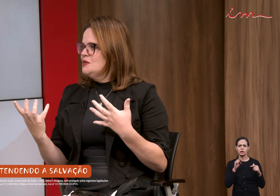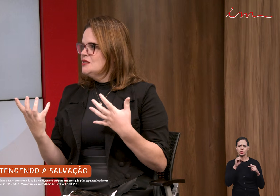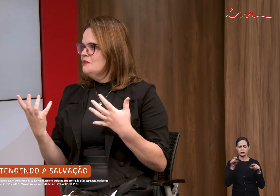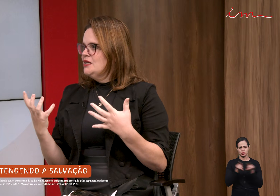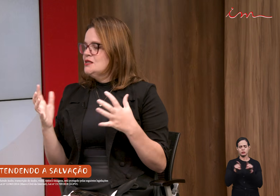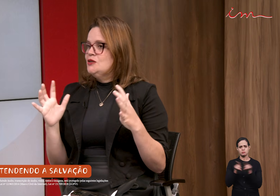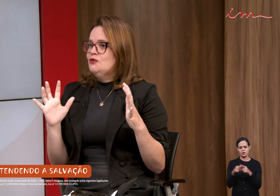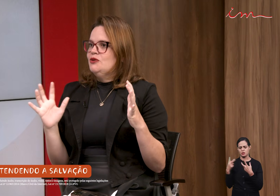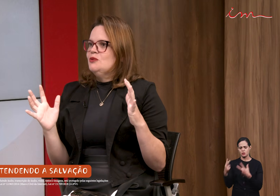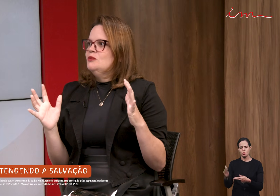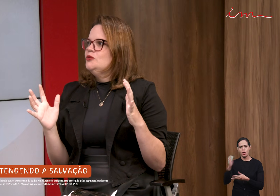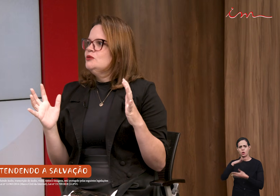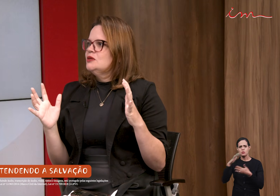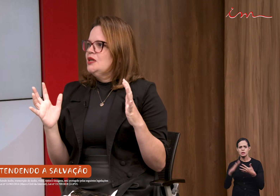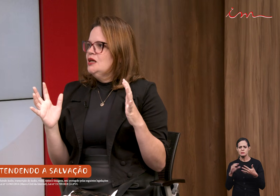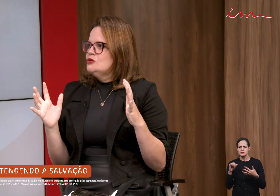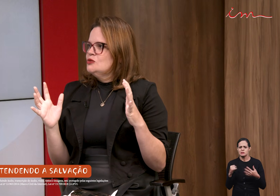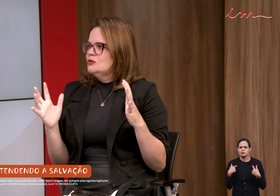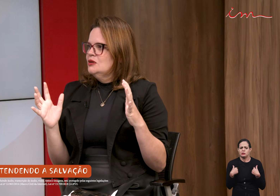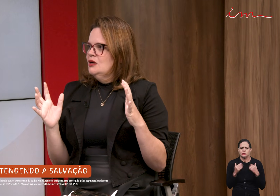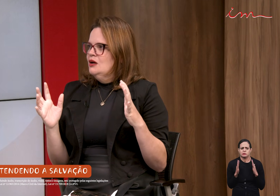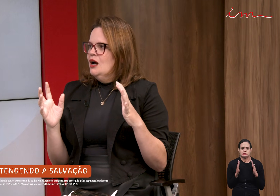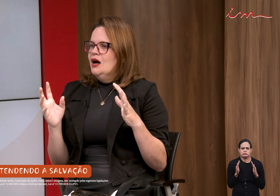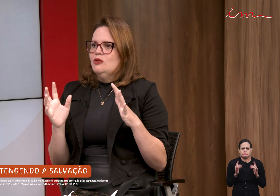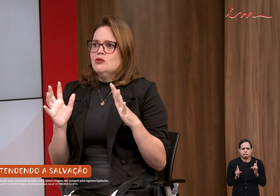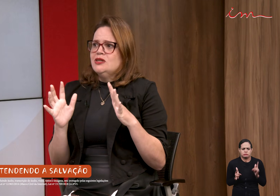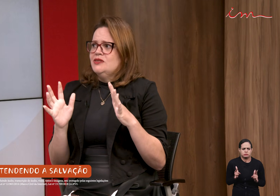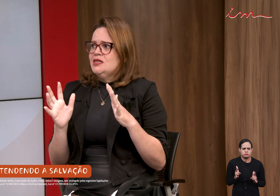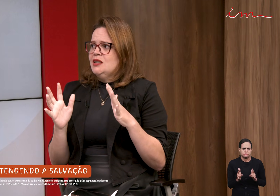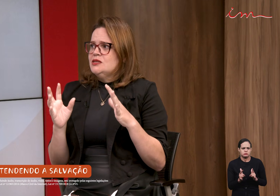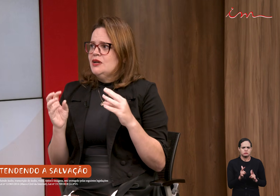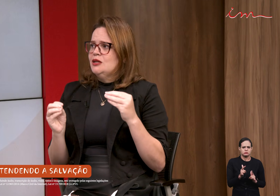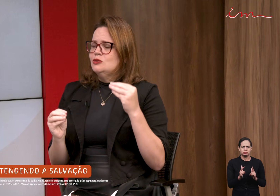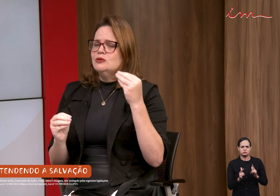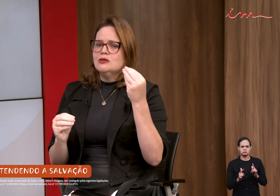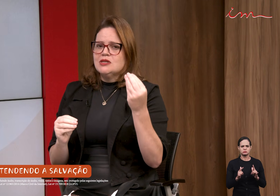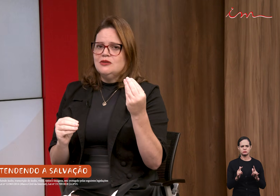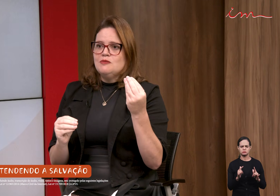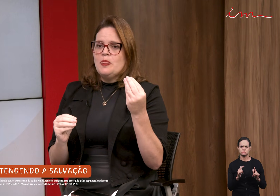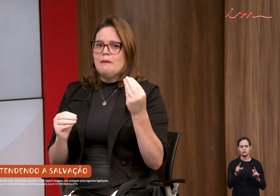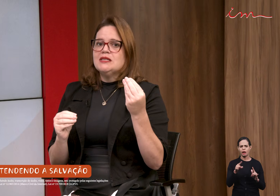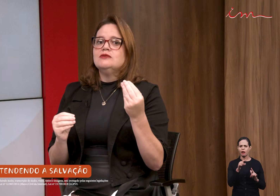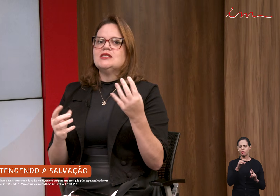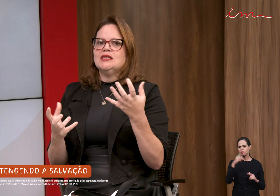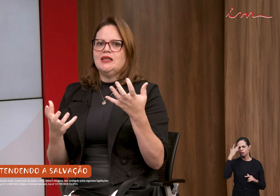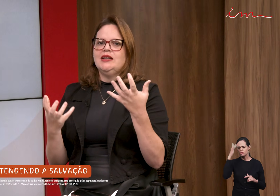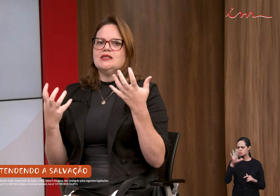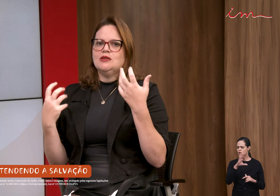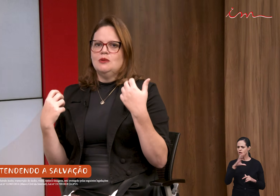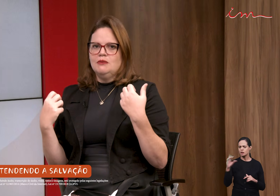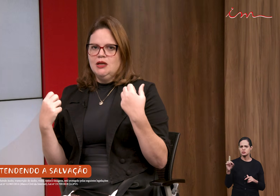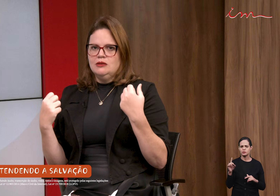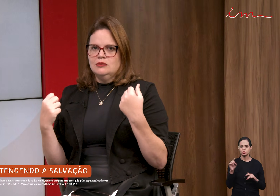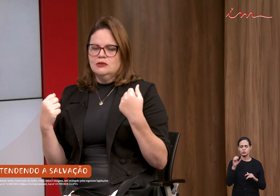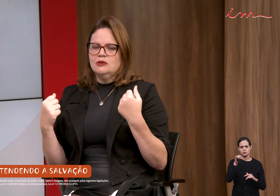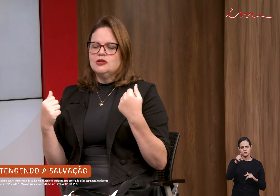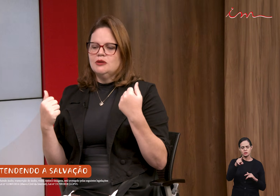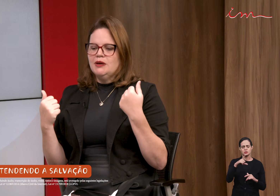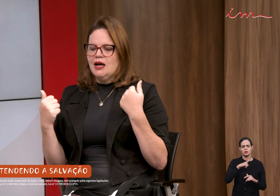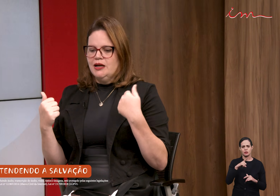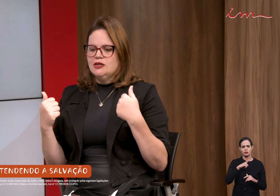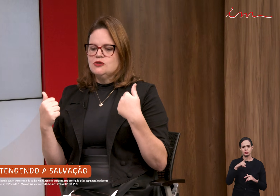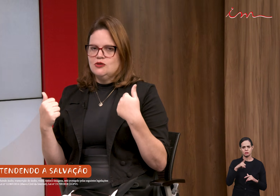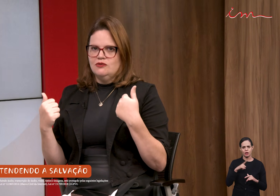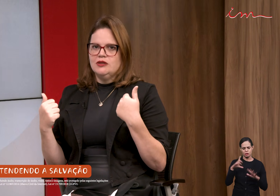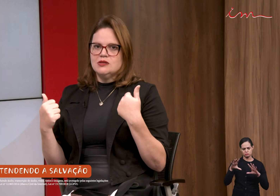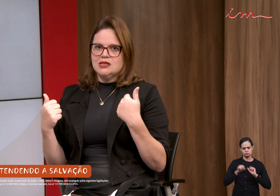Assim na Libras também, se eu fico muito tenso, eu não sei fazer classificador, não sei. Mas se você tem esse domínio, lógico